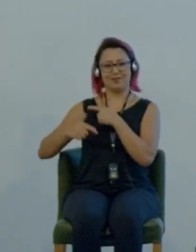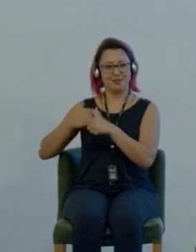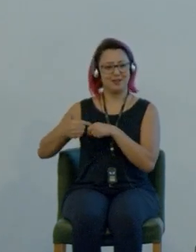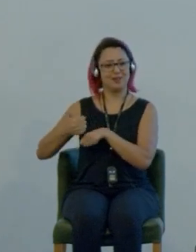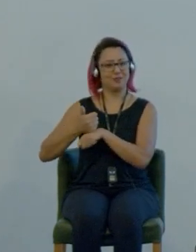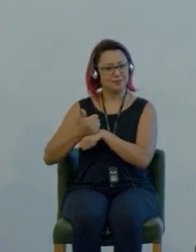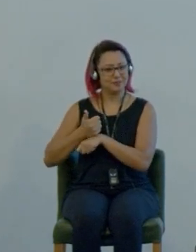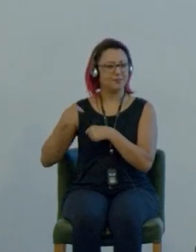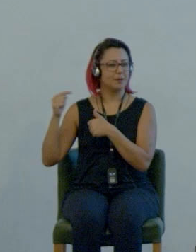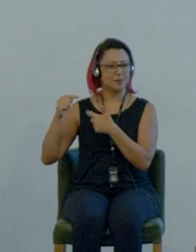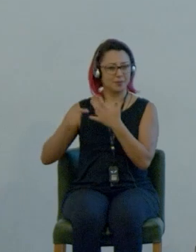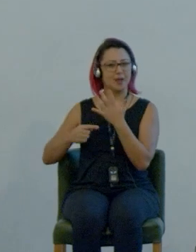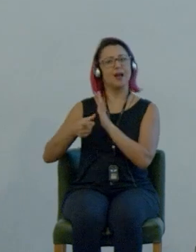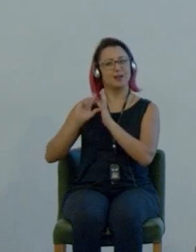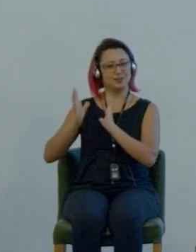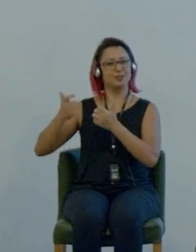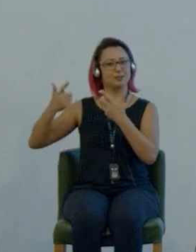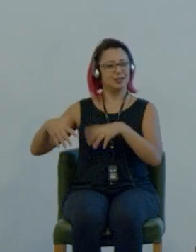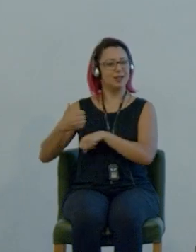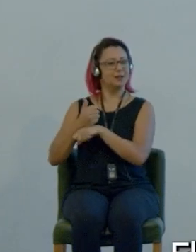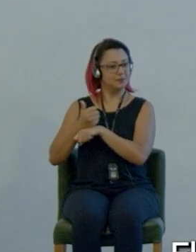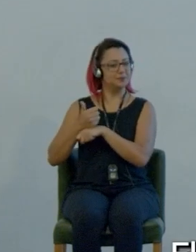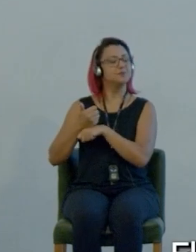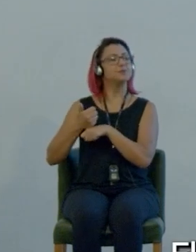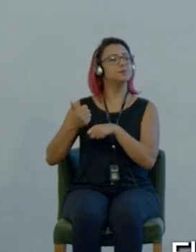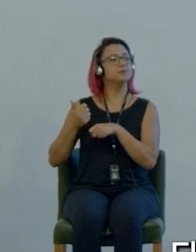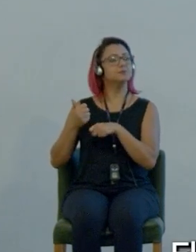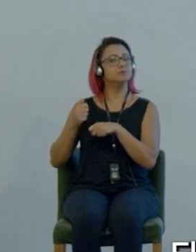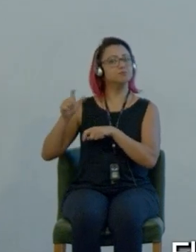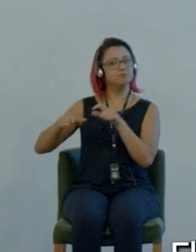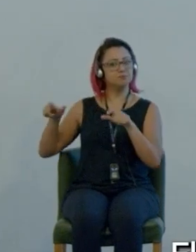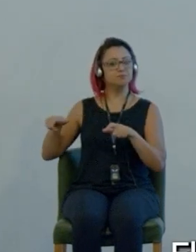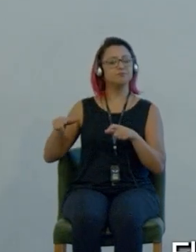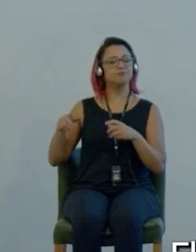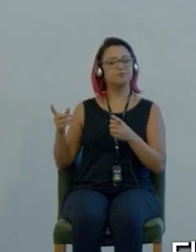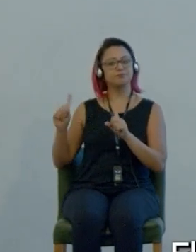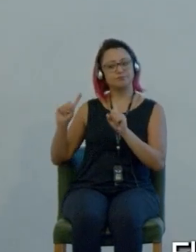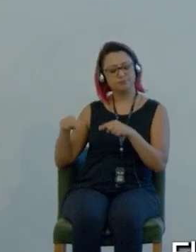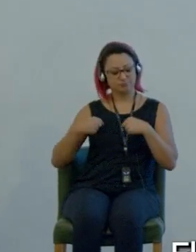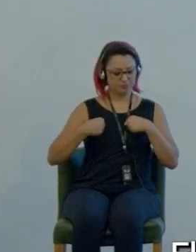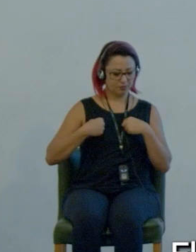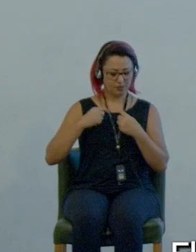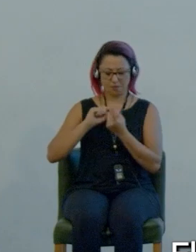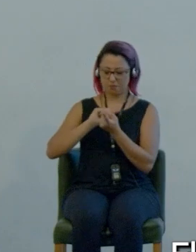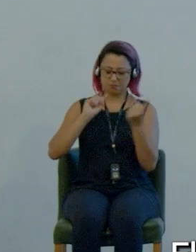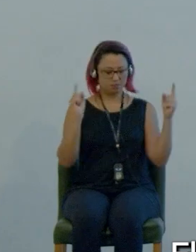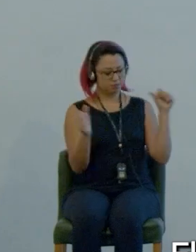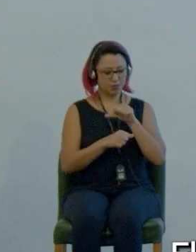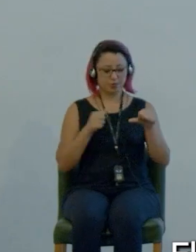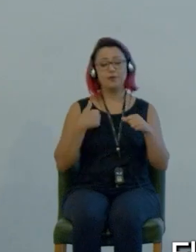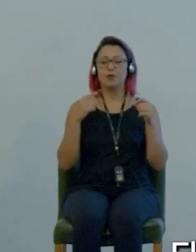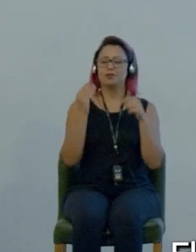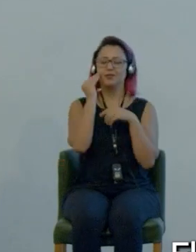j'en ai parlé, mais aussi Emmanuel Ecochia, nous font faire. Ils nous font faire un renversement cosmologique que je vais essayer de vous résumer en une phrase, et donc je ne vais